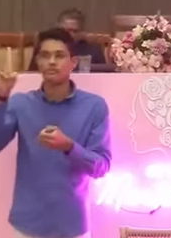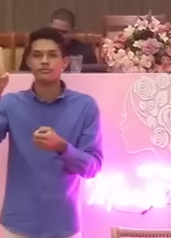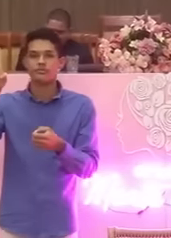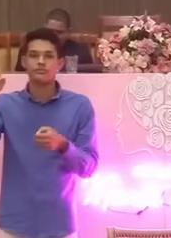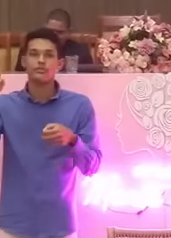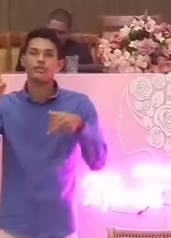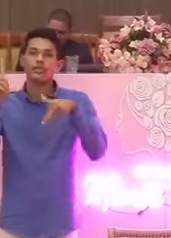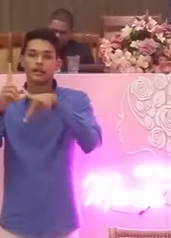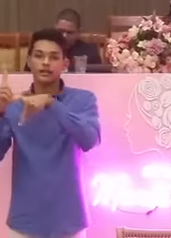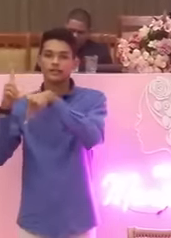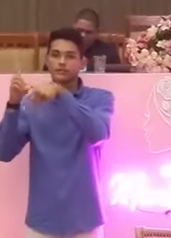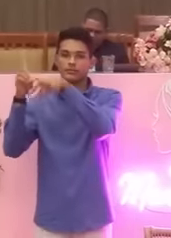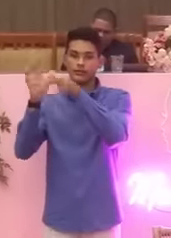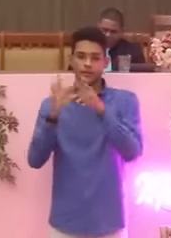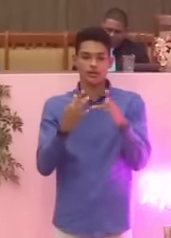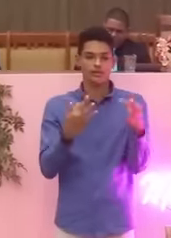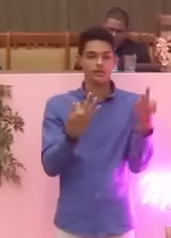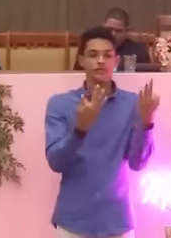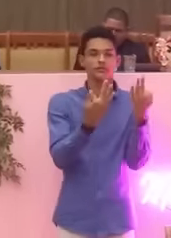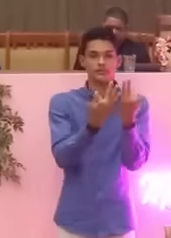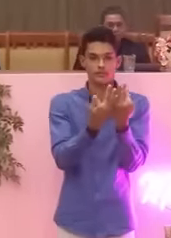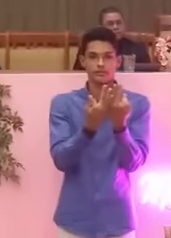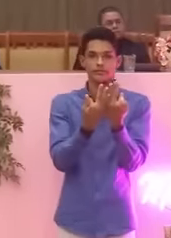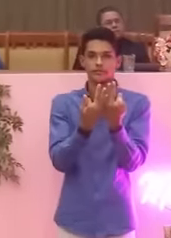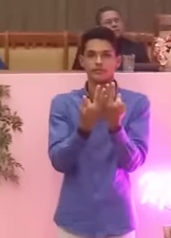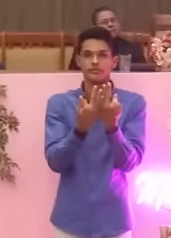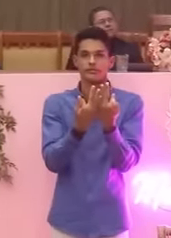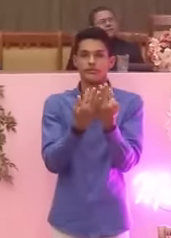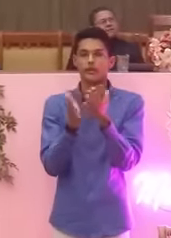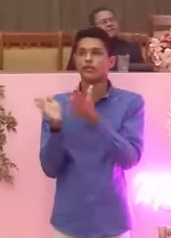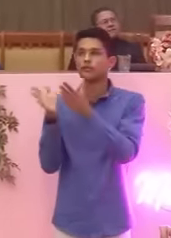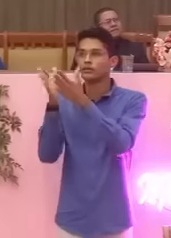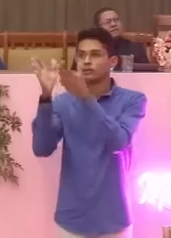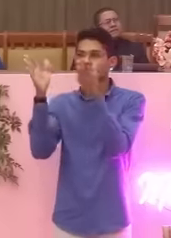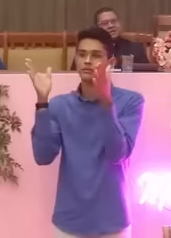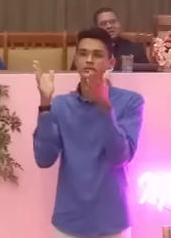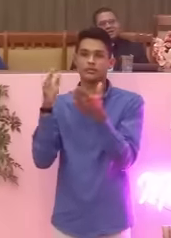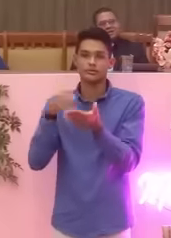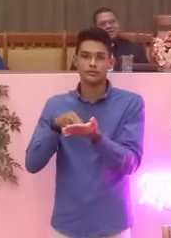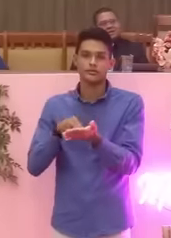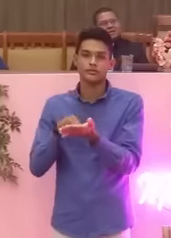família tá legal a esposa tá legal o filho tá legal